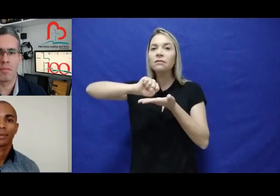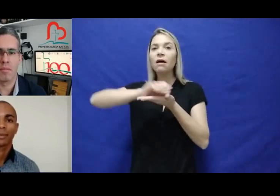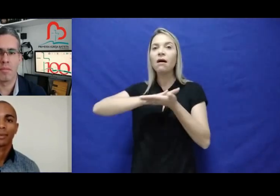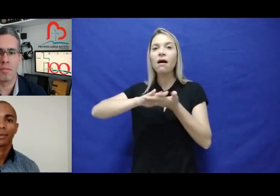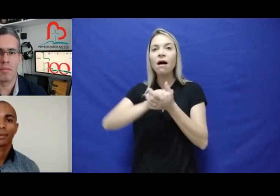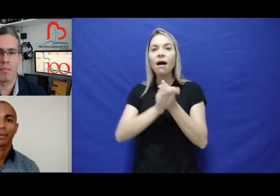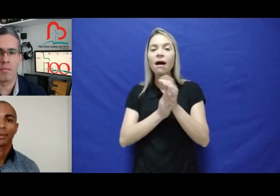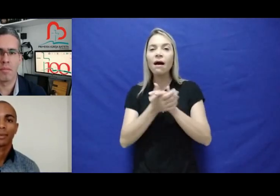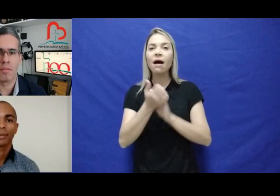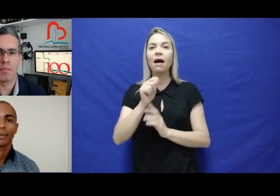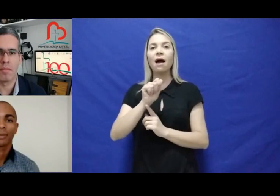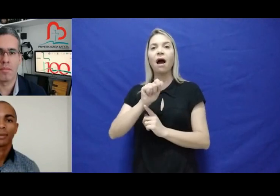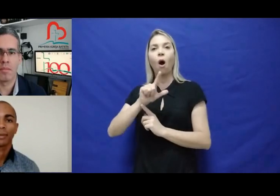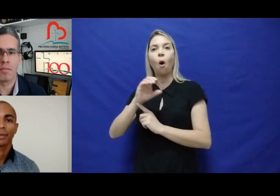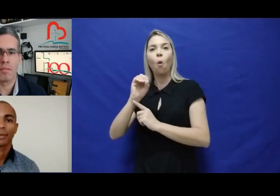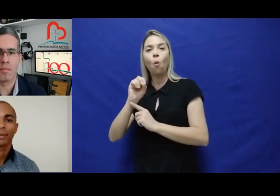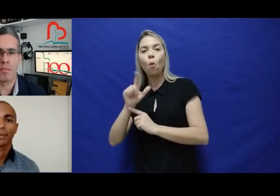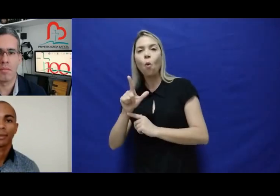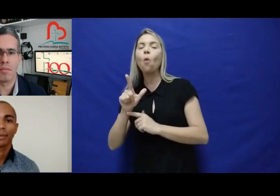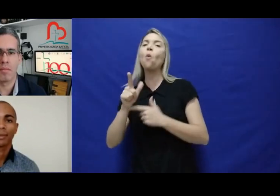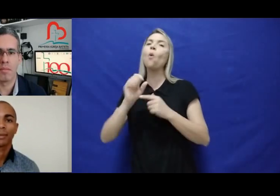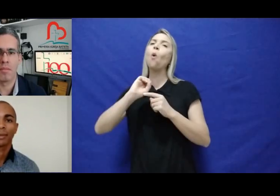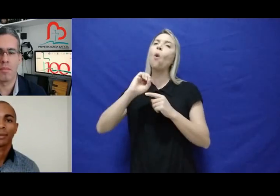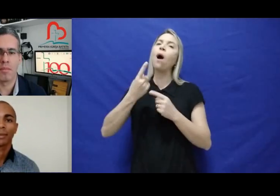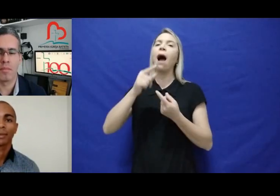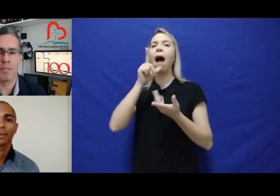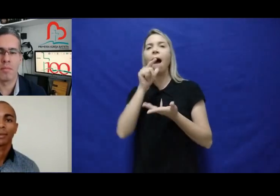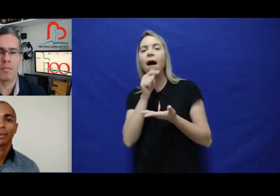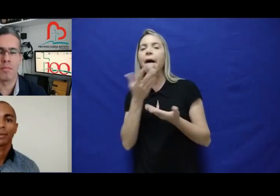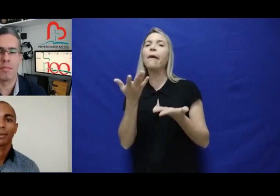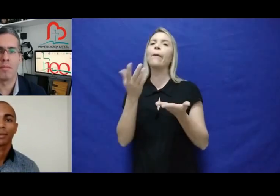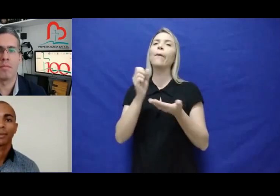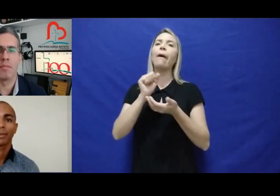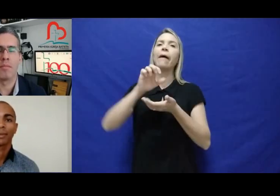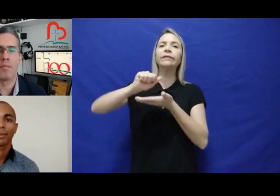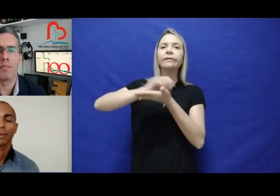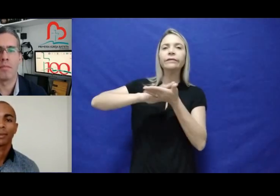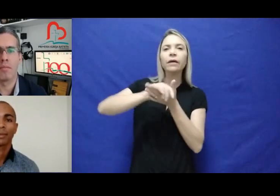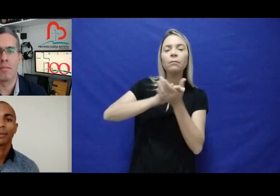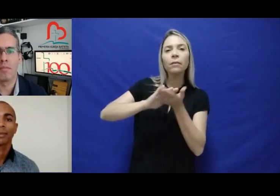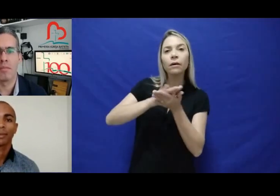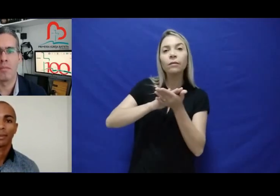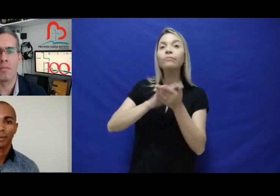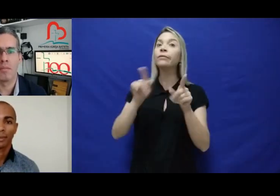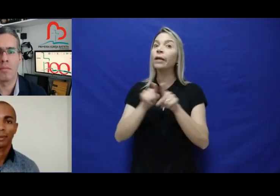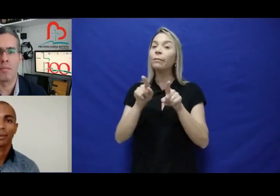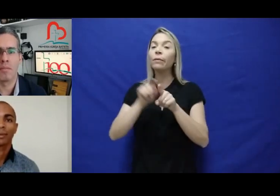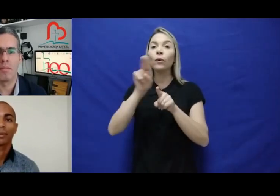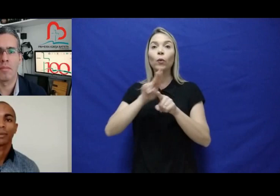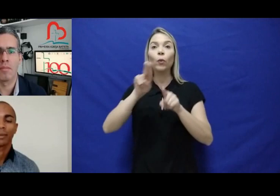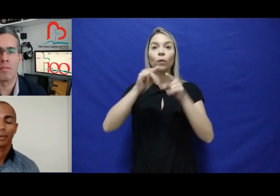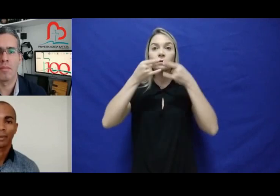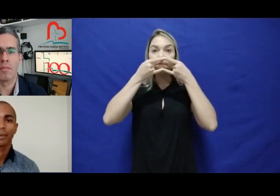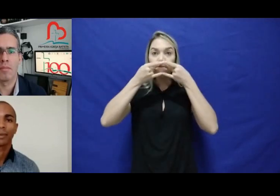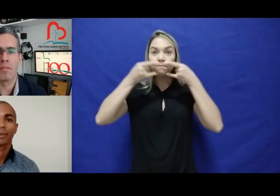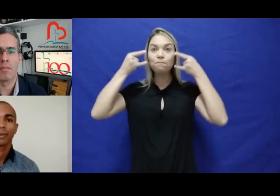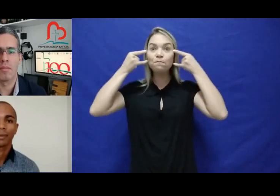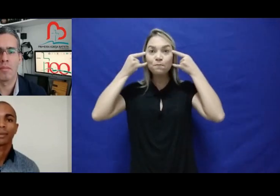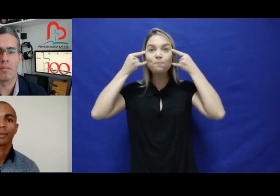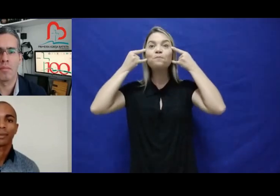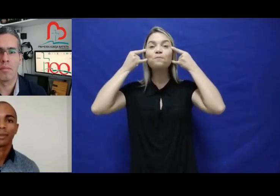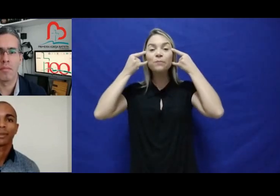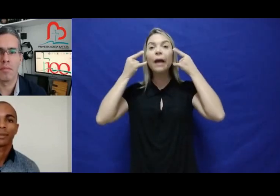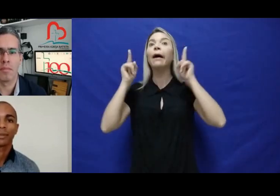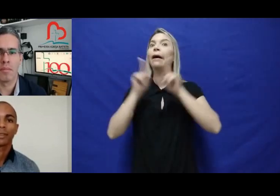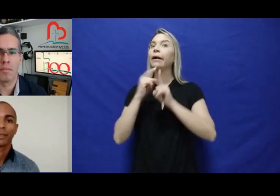de utilizar-se do álcool gel para higienizar as mãos ou do sabão e da água. Não esqueça de utilizar-se